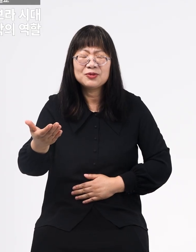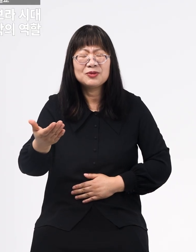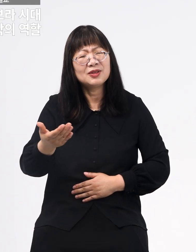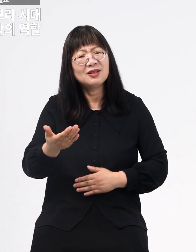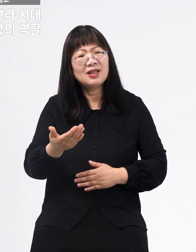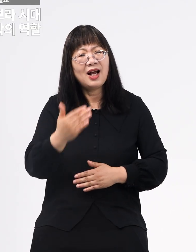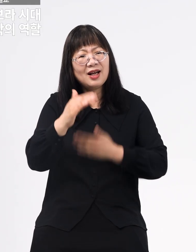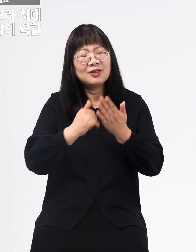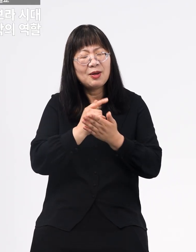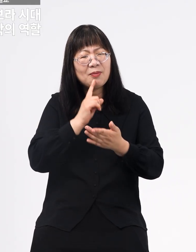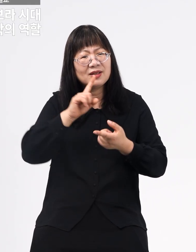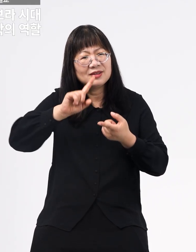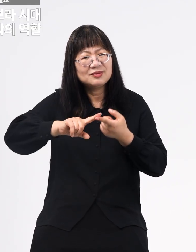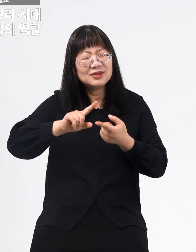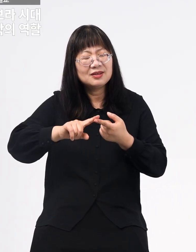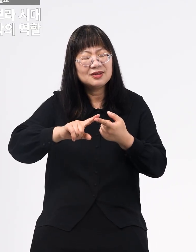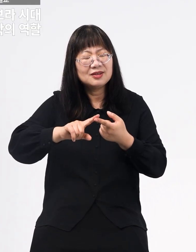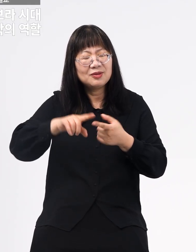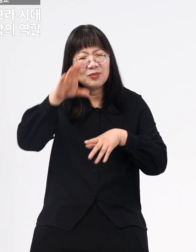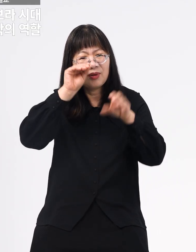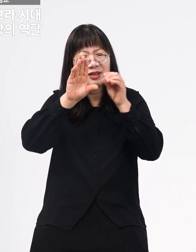생각이 들겠어요.